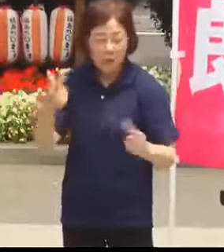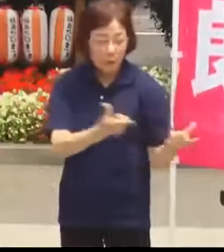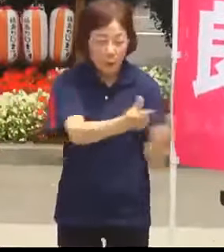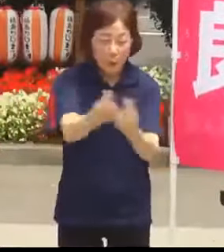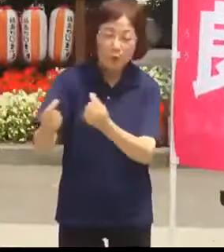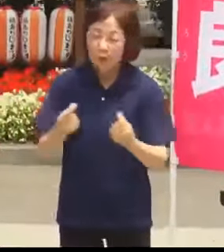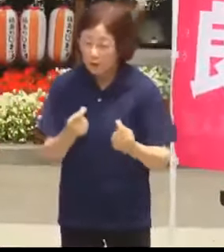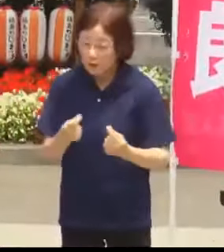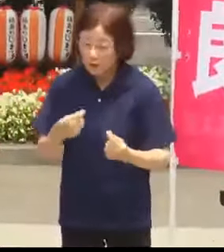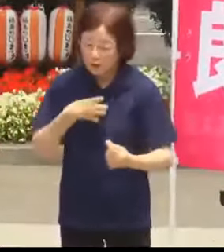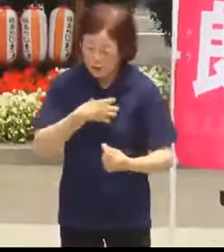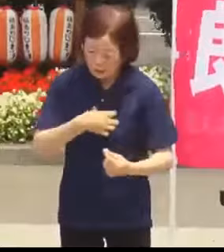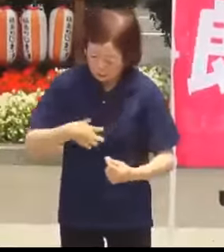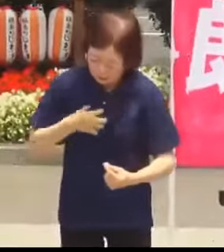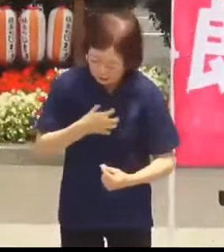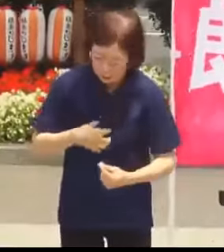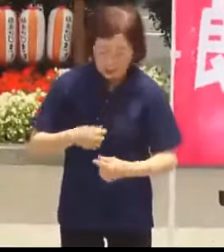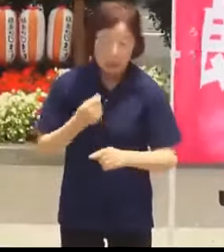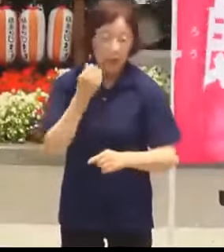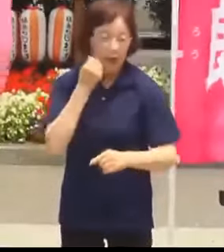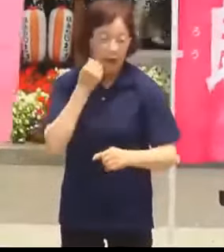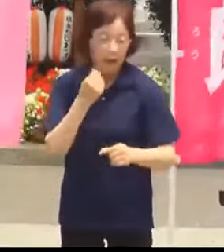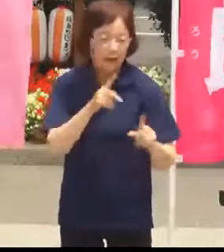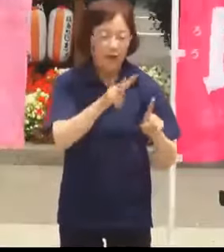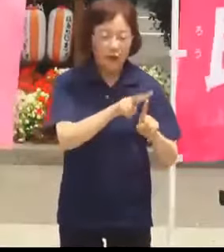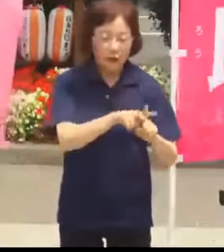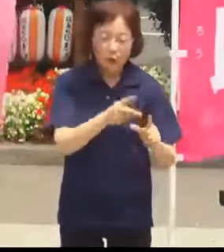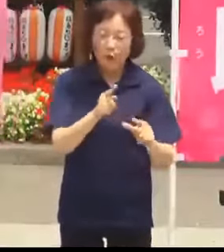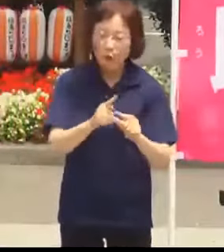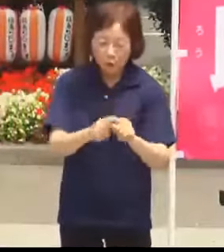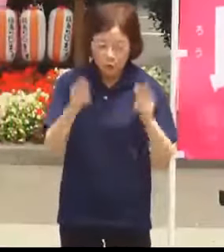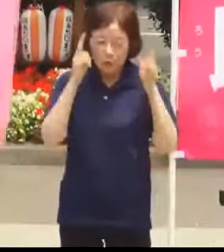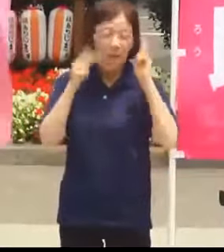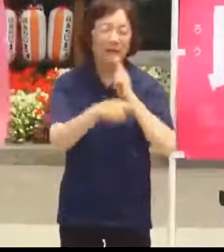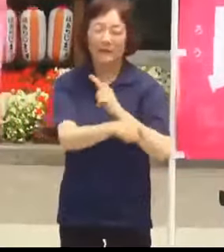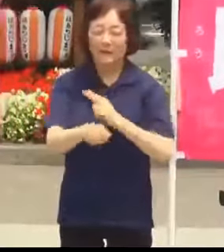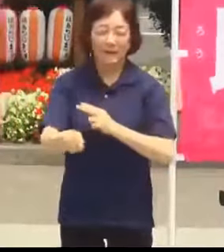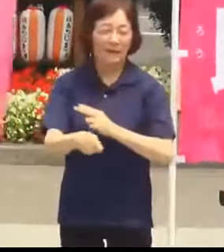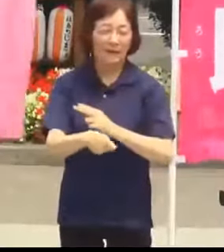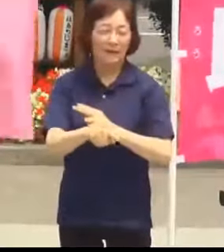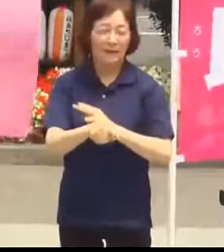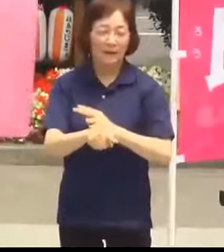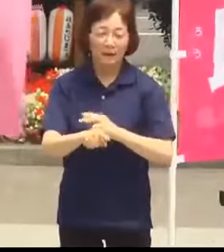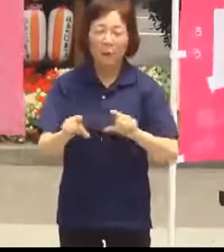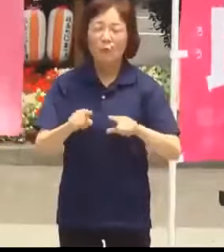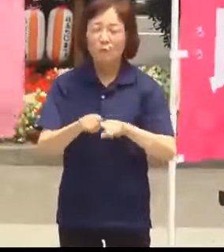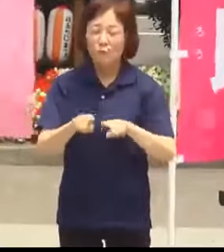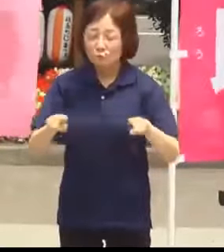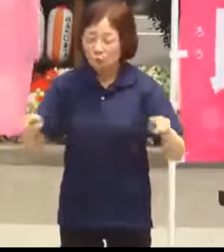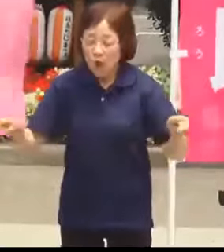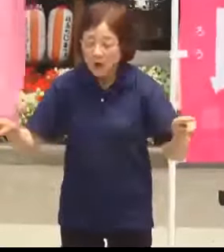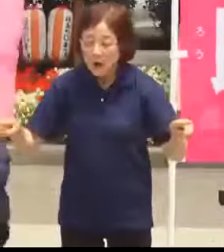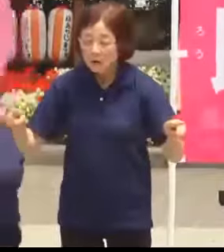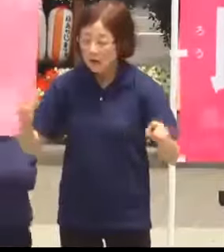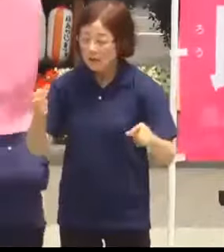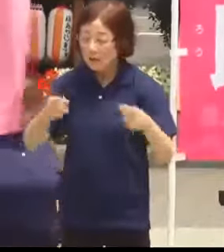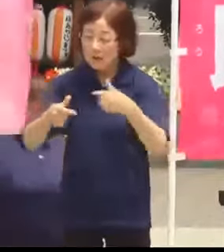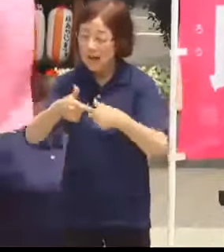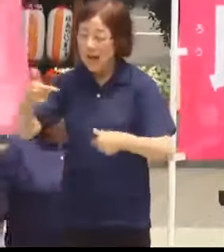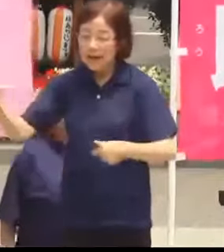これで苦しんでいるのは誰か中小企業零細企業ですよこのフラットの税制から大企業